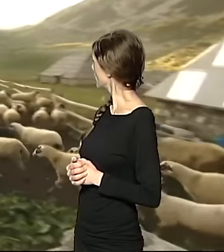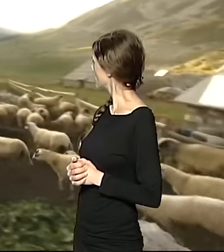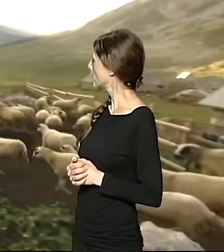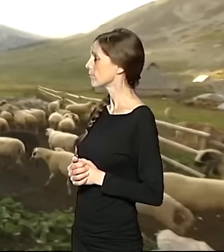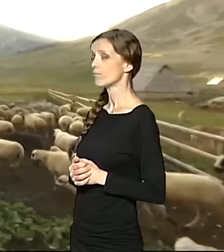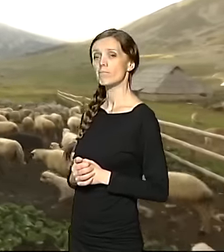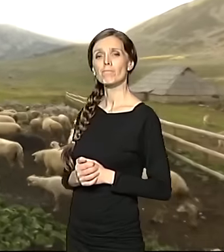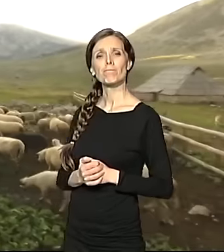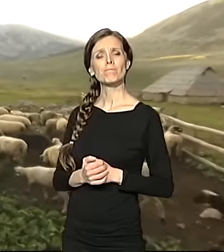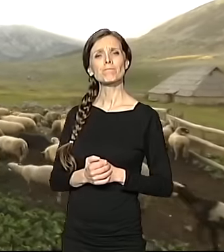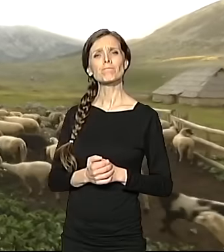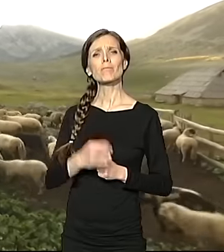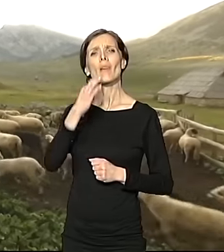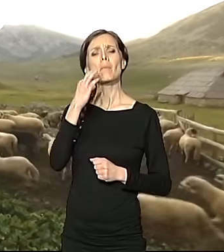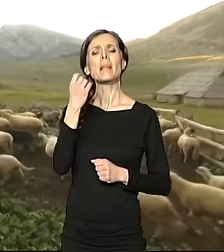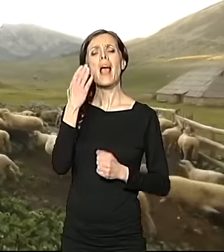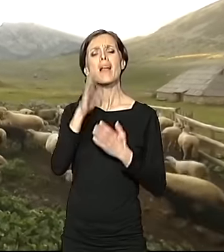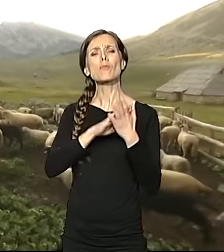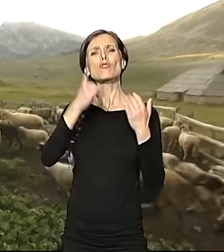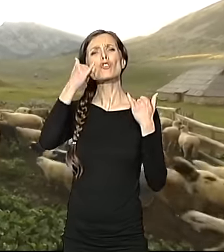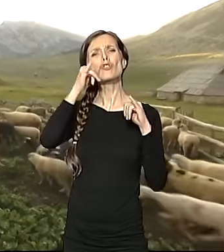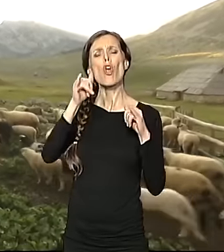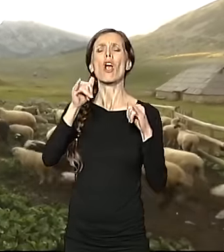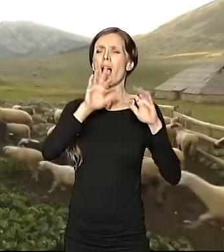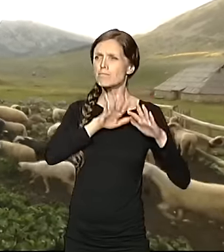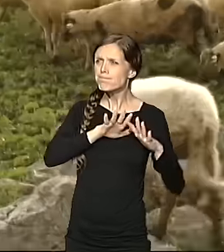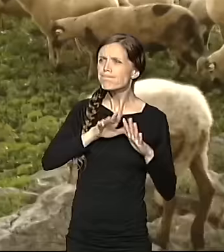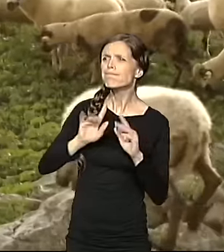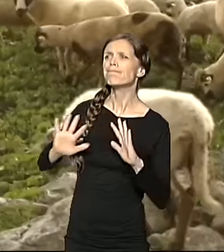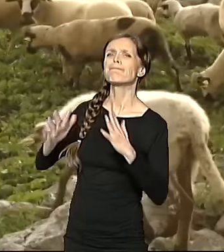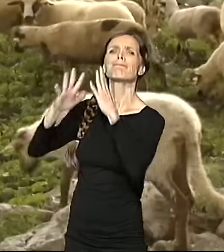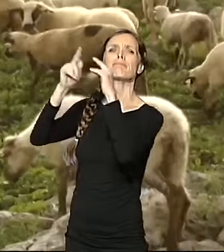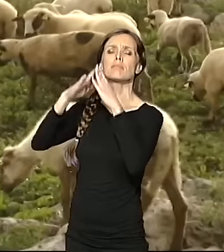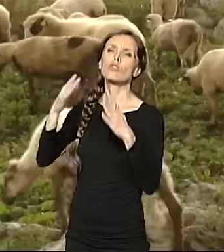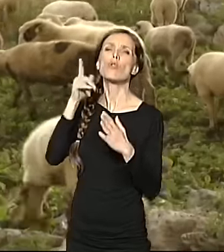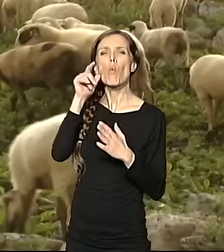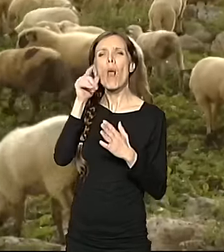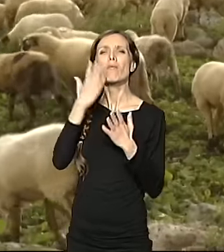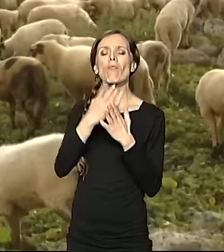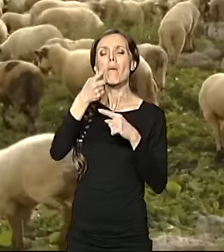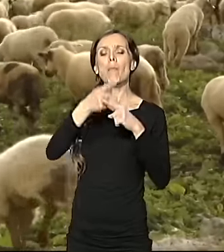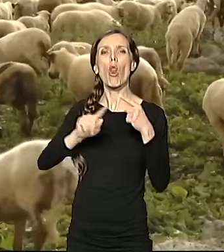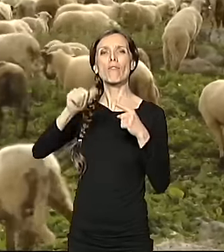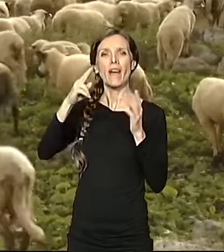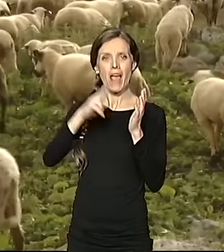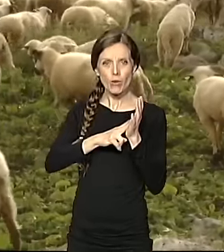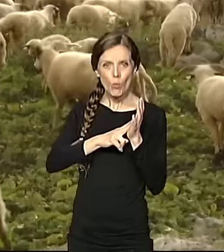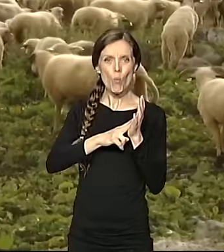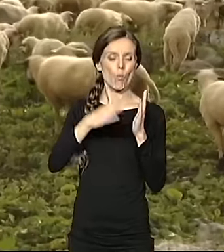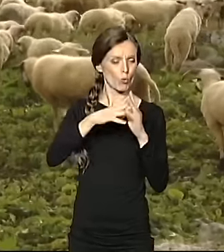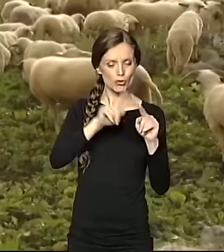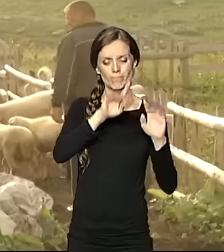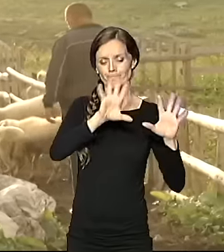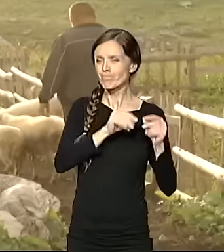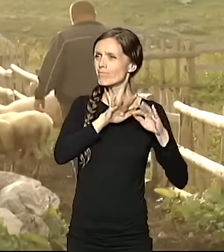Kada izdižete stoku na katu? Pa većinom polovinom juna. Većinom polovinom juna, a vraćamo se